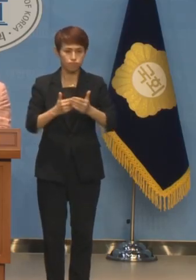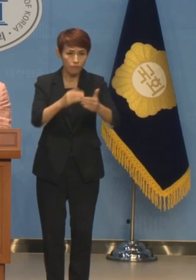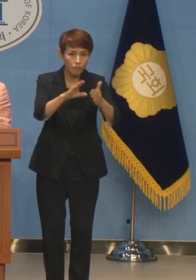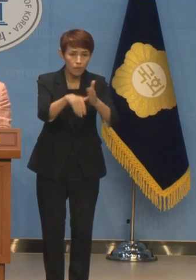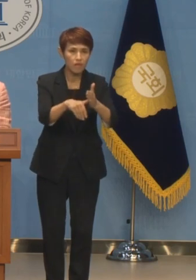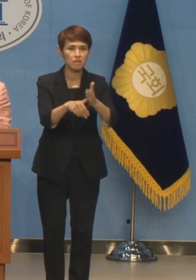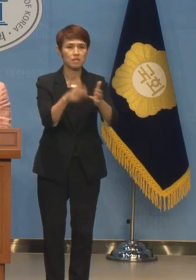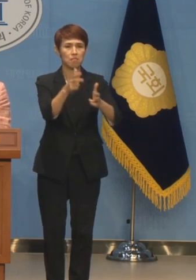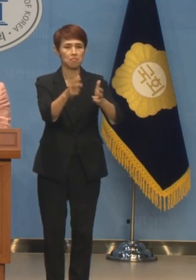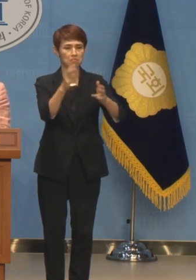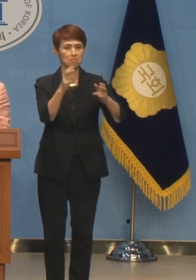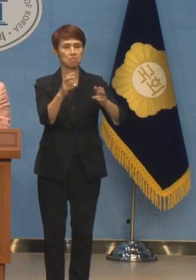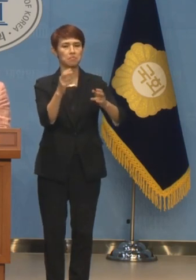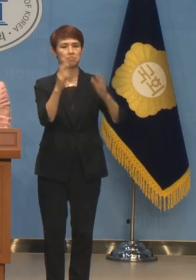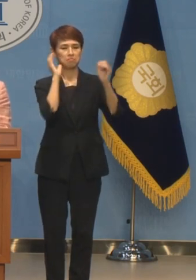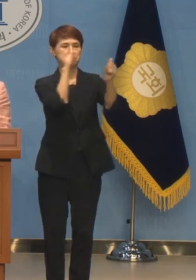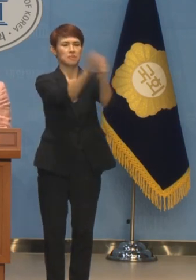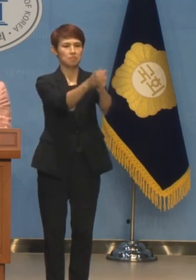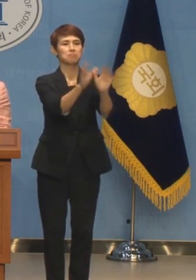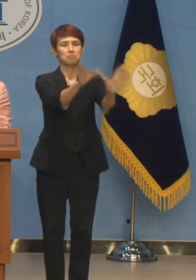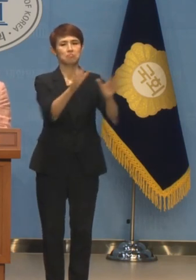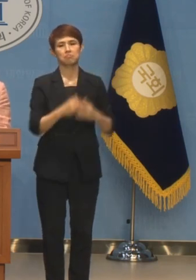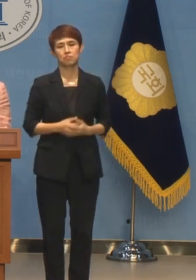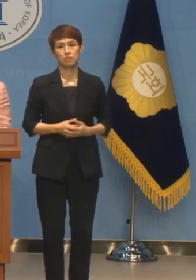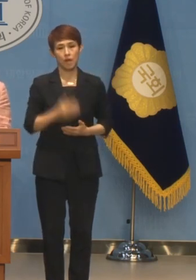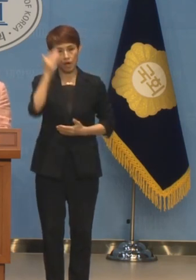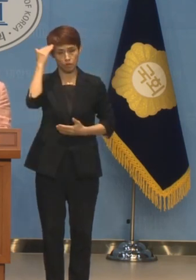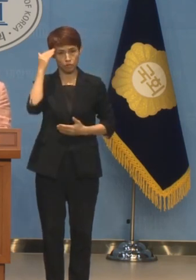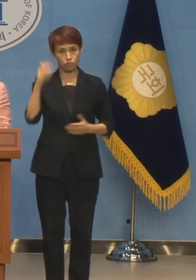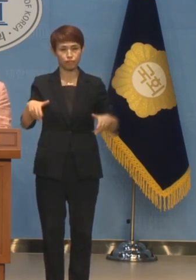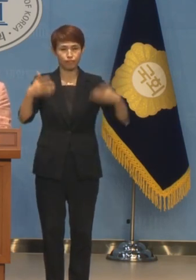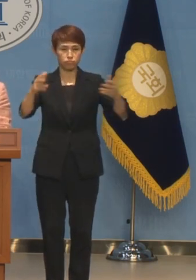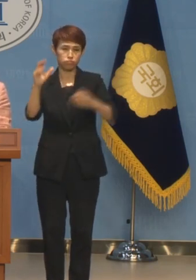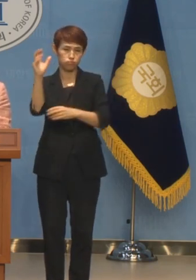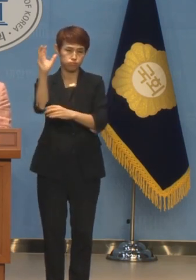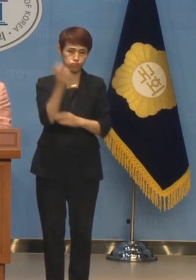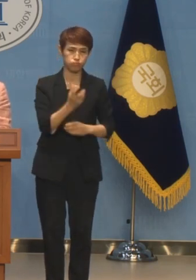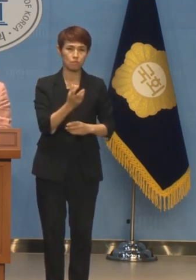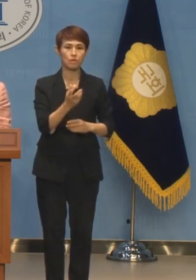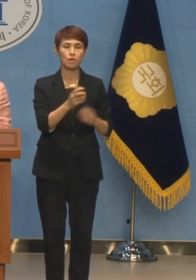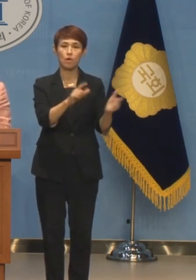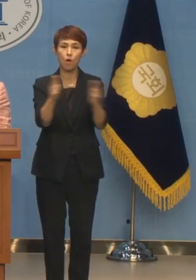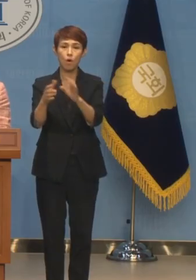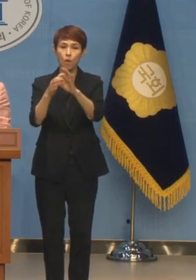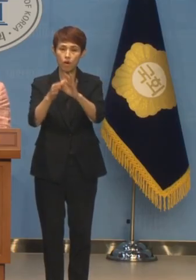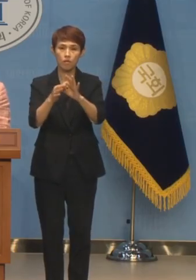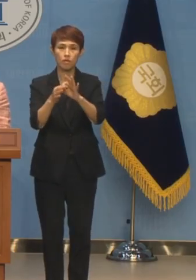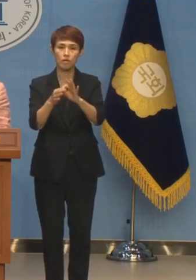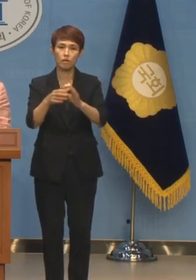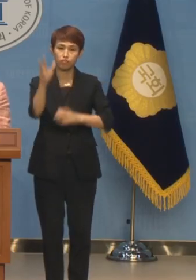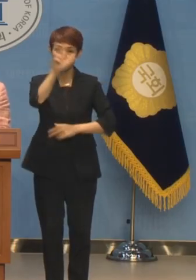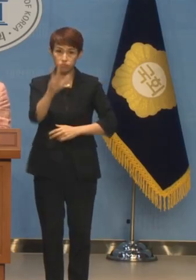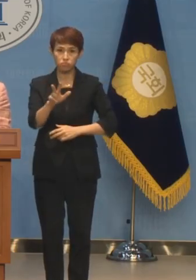사업자에게만 책임을 떠넘겨서 현재 우리나라의 해상풍력 설치량은 23년 기준